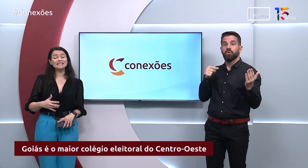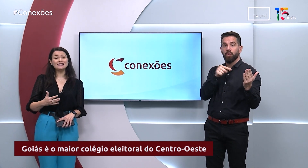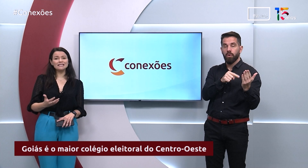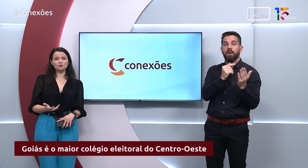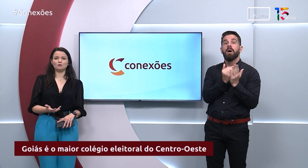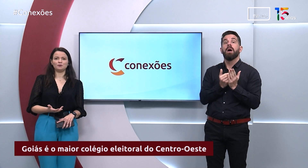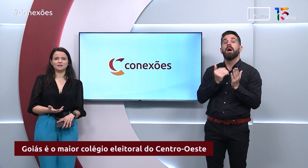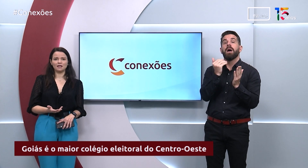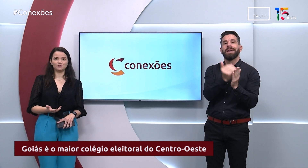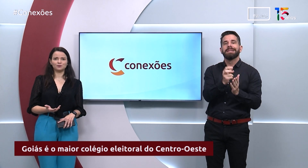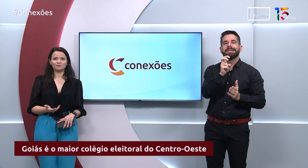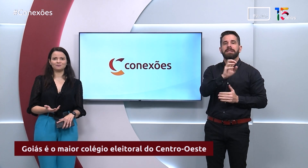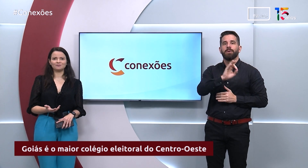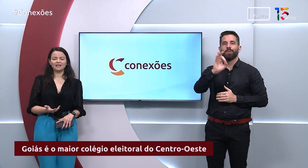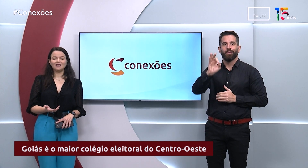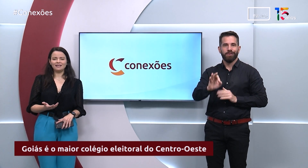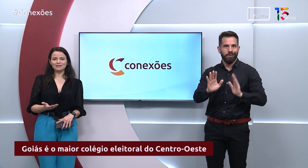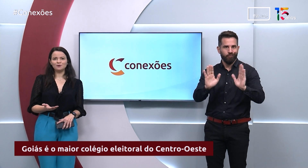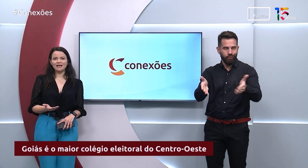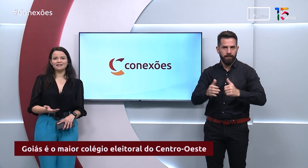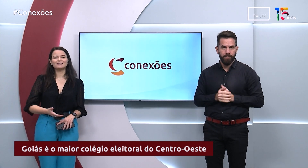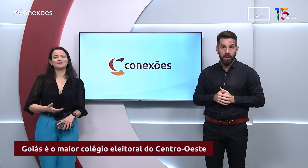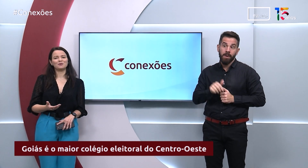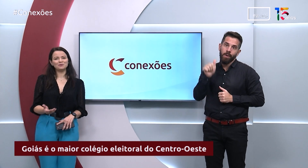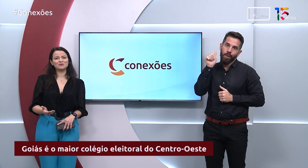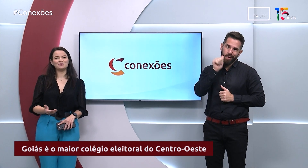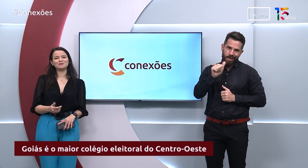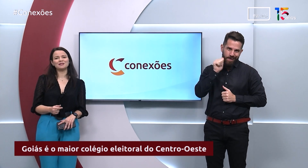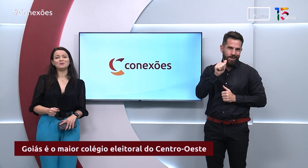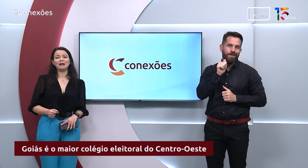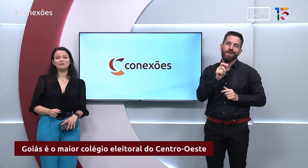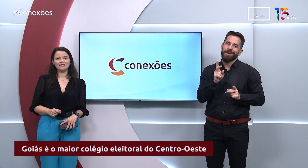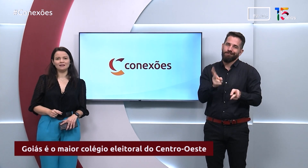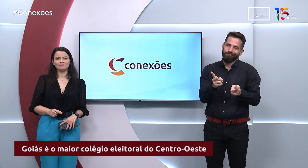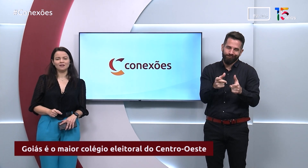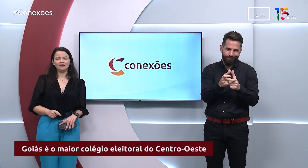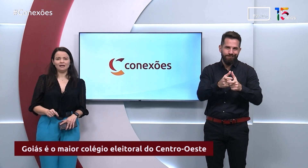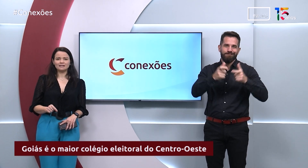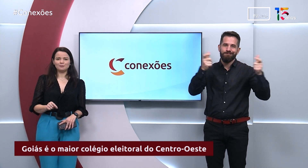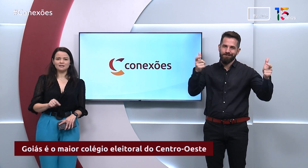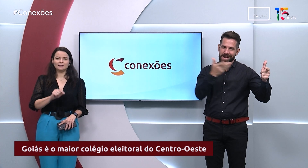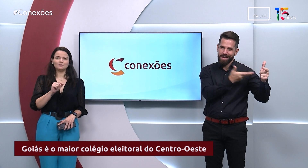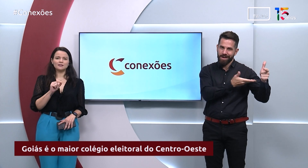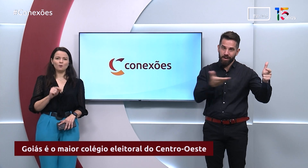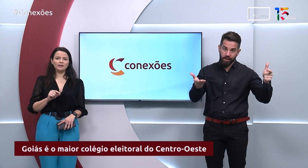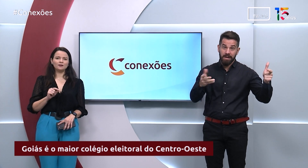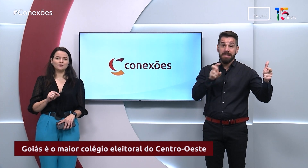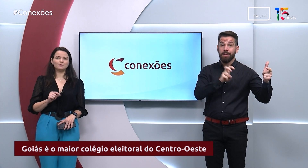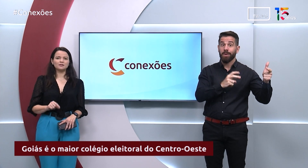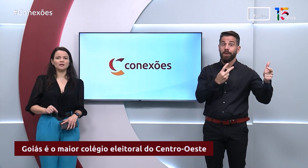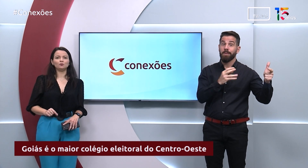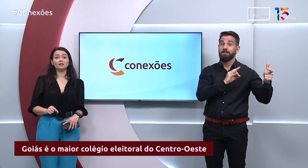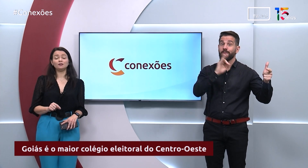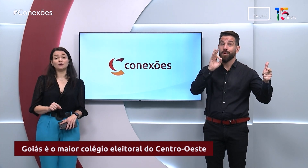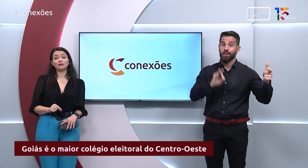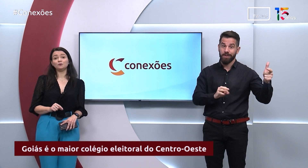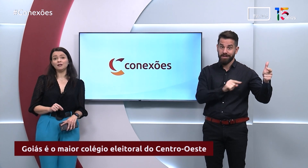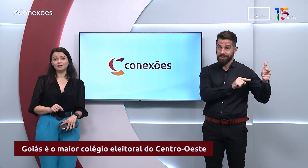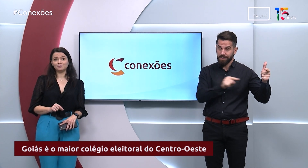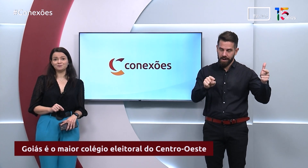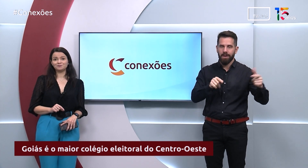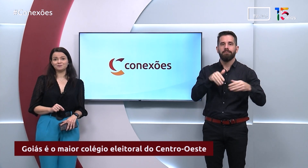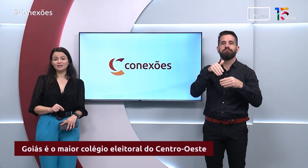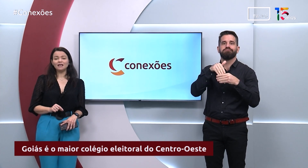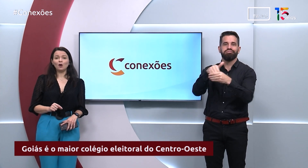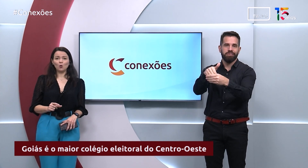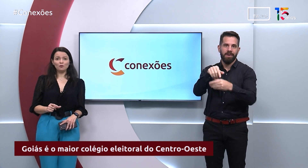quase 5%. E as mulheres continuam sendo maioria. Elas representam 52% do eleitorado